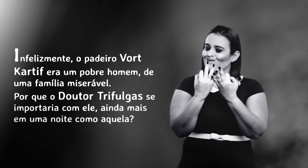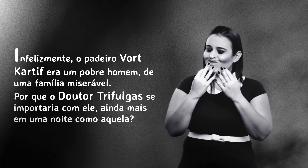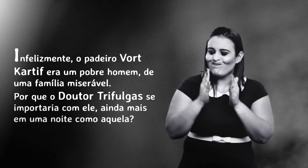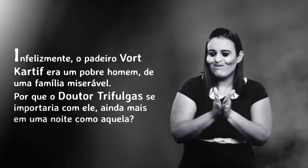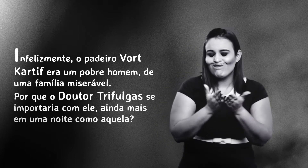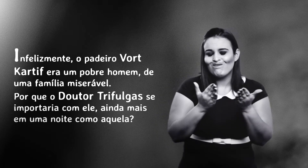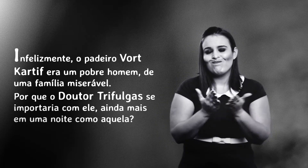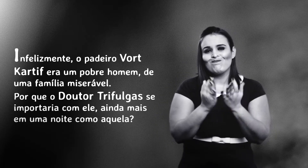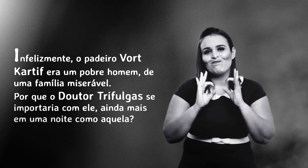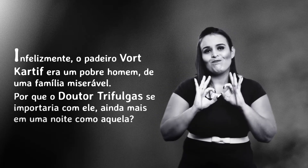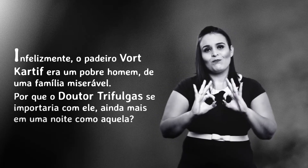família miserável.